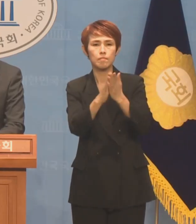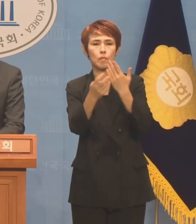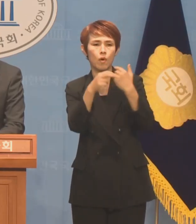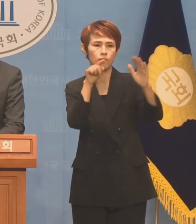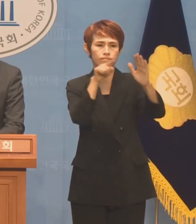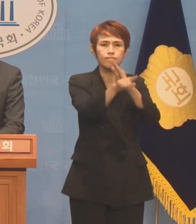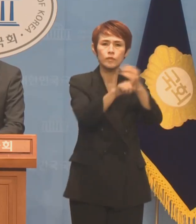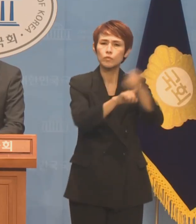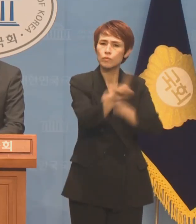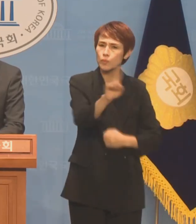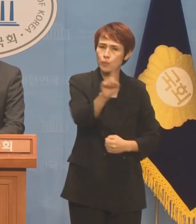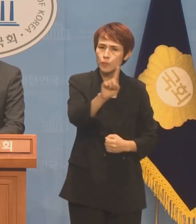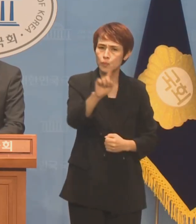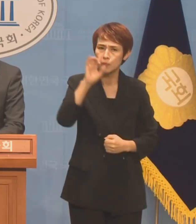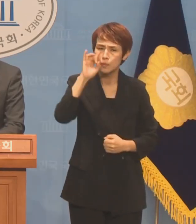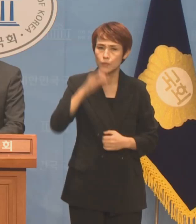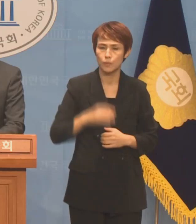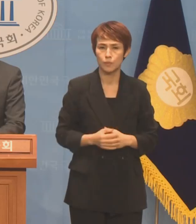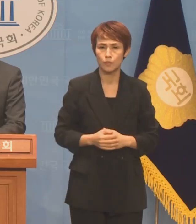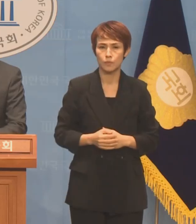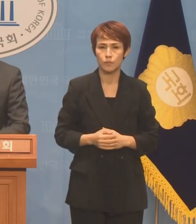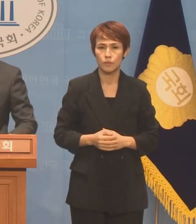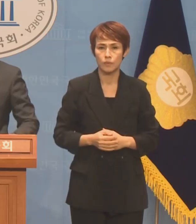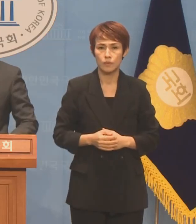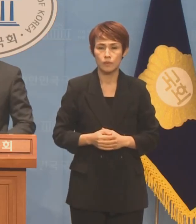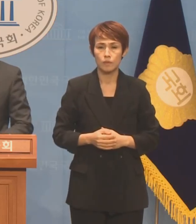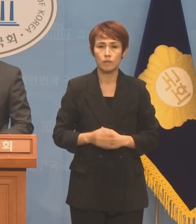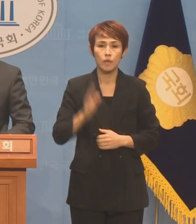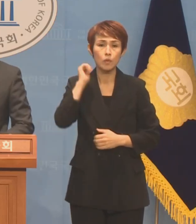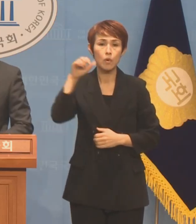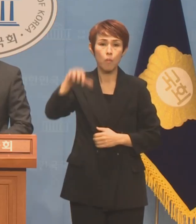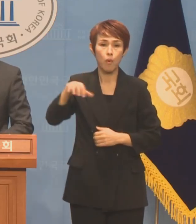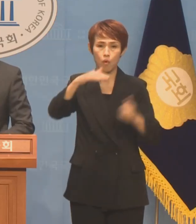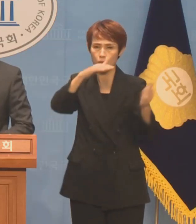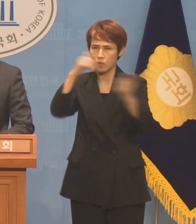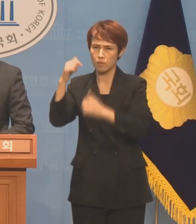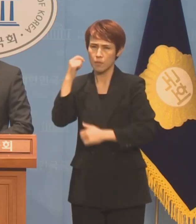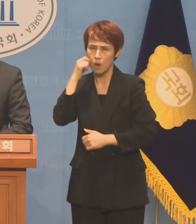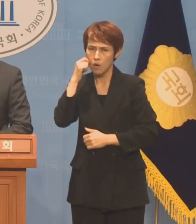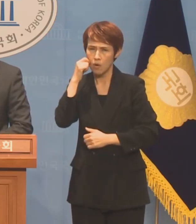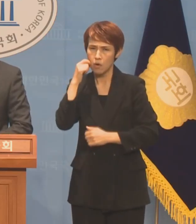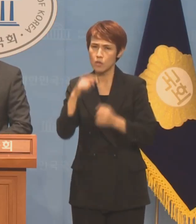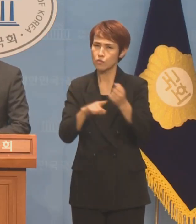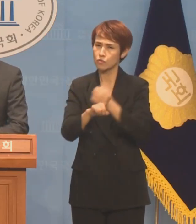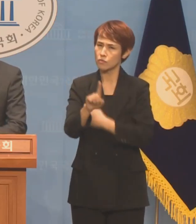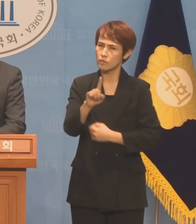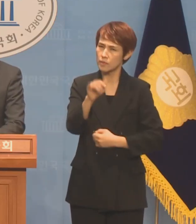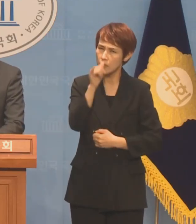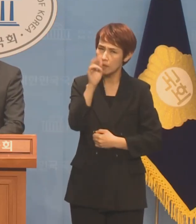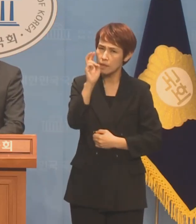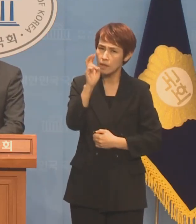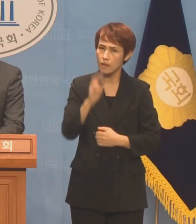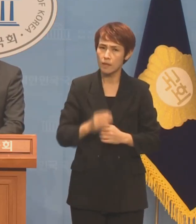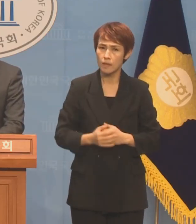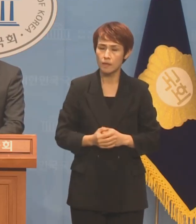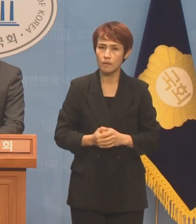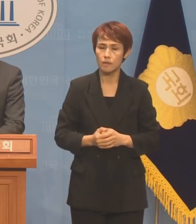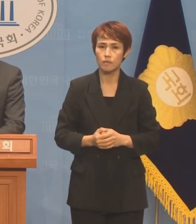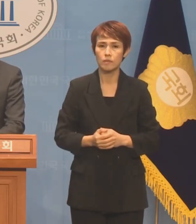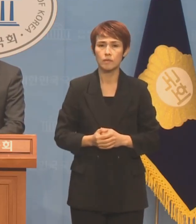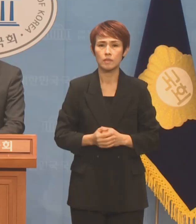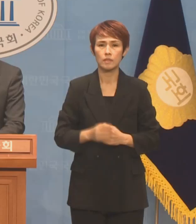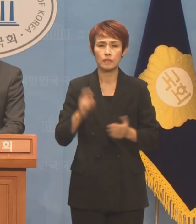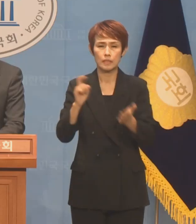병원을 찾아갔습니까? 이날은 관저로 부를 수 없던 이유가 있었던 게 아닙니까? 그리고